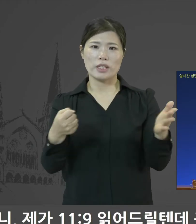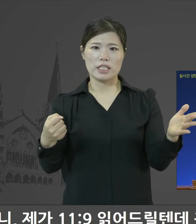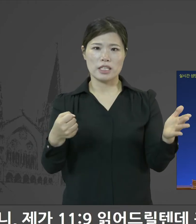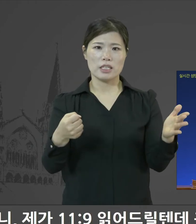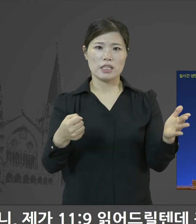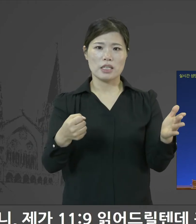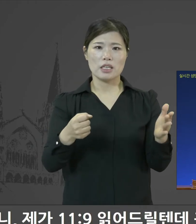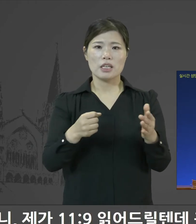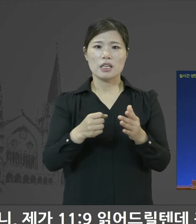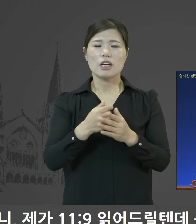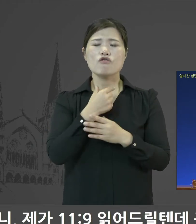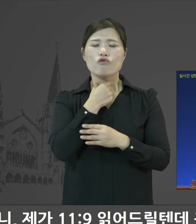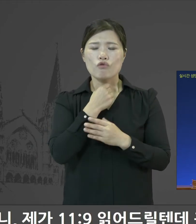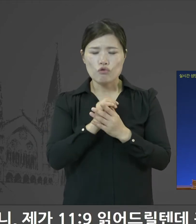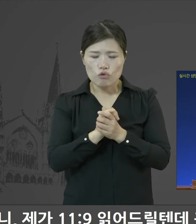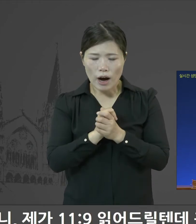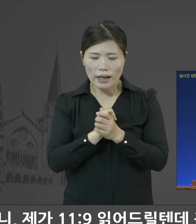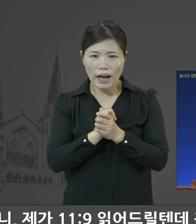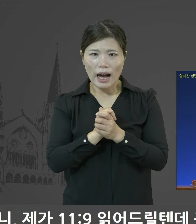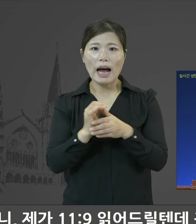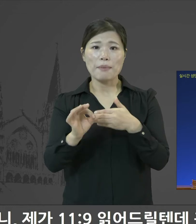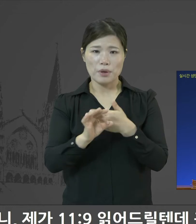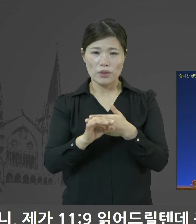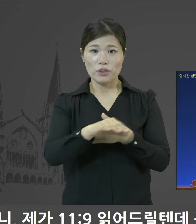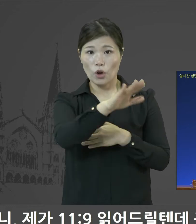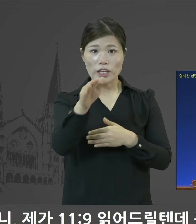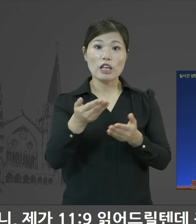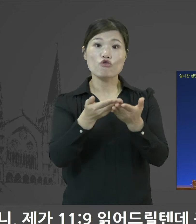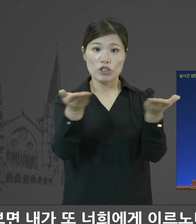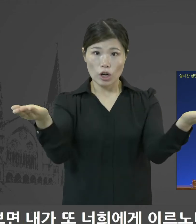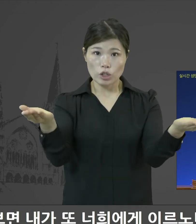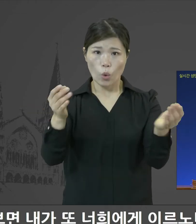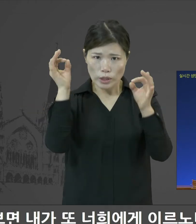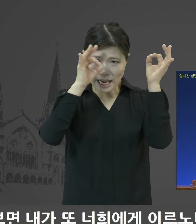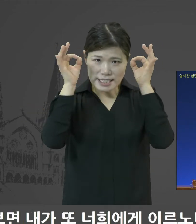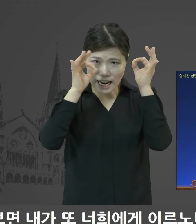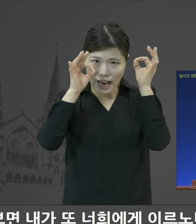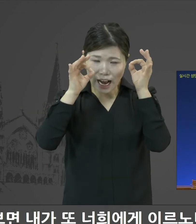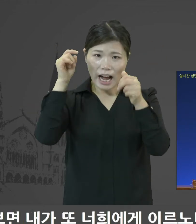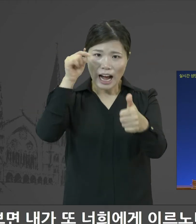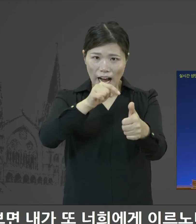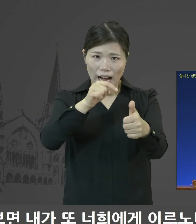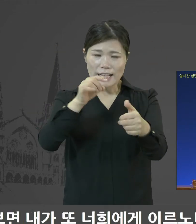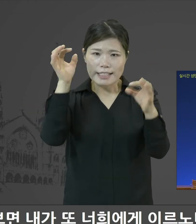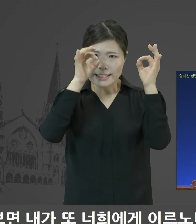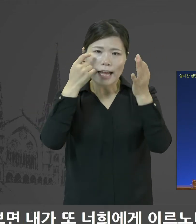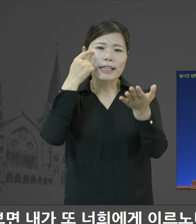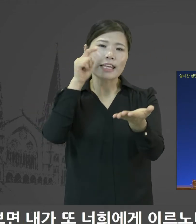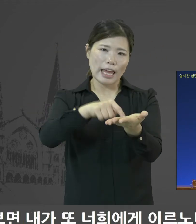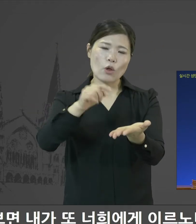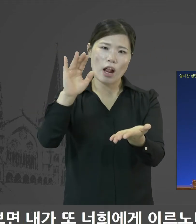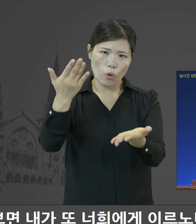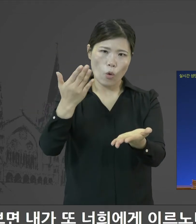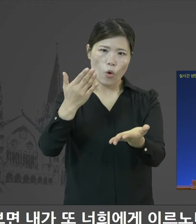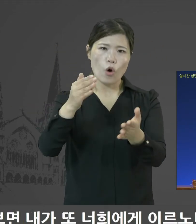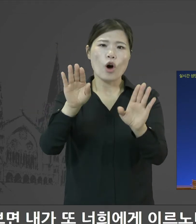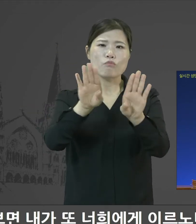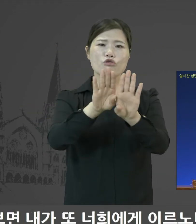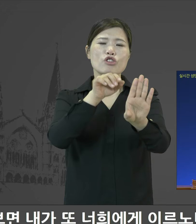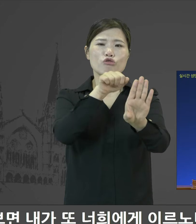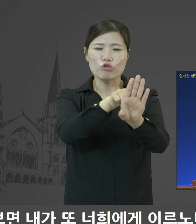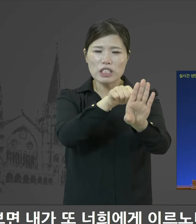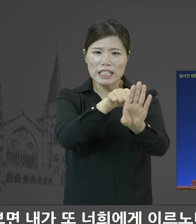구하라 그러면 너희에게 주실 것이요, 찾으라 그러면 찾아낼 것이요, 문을